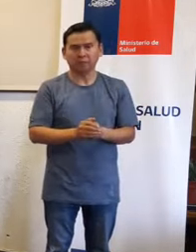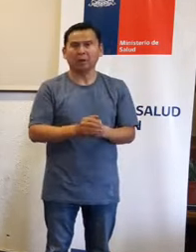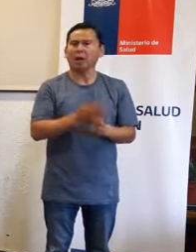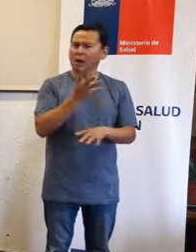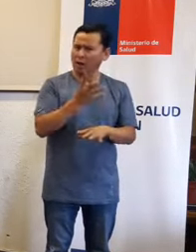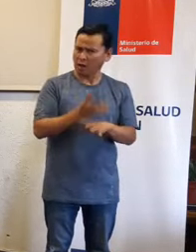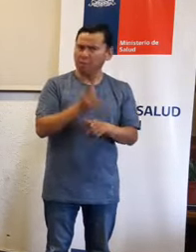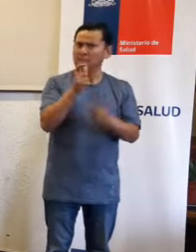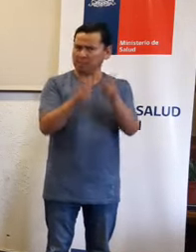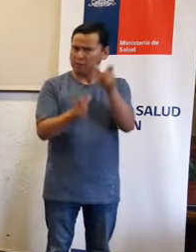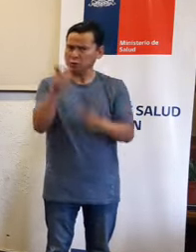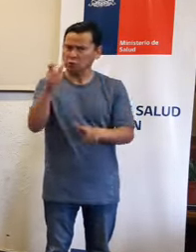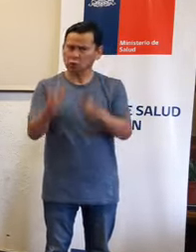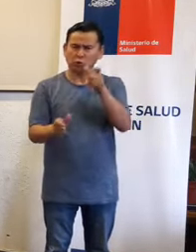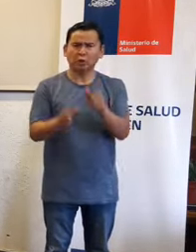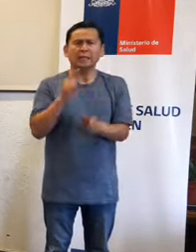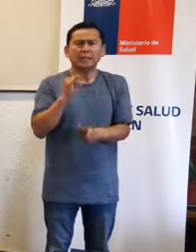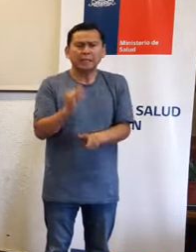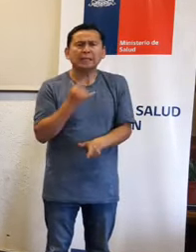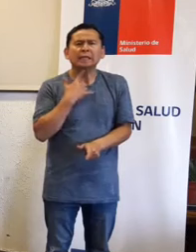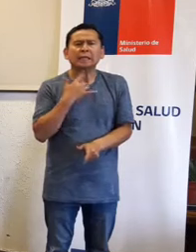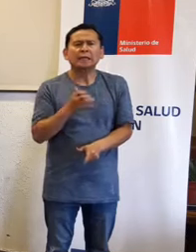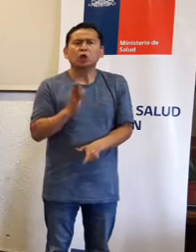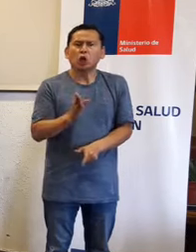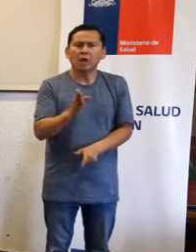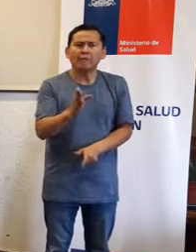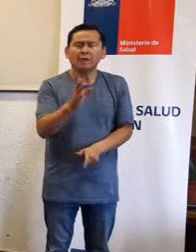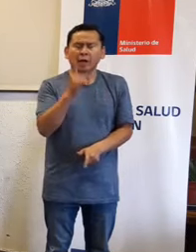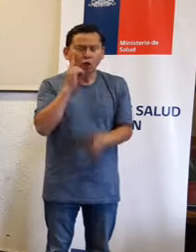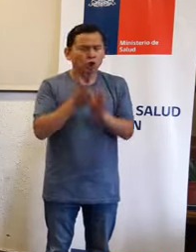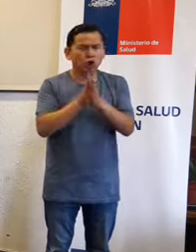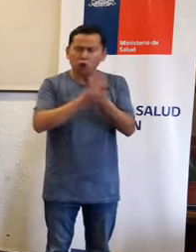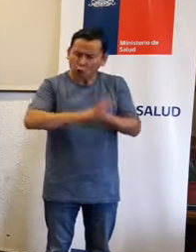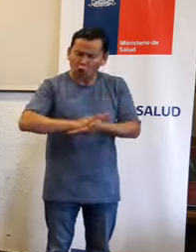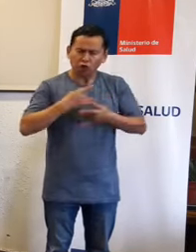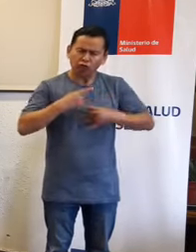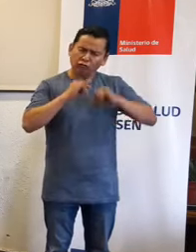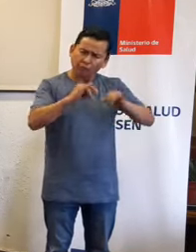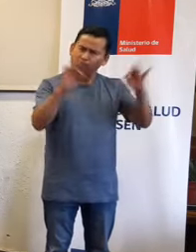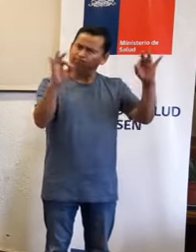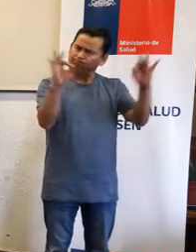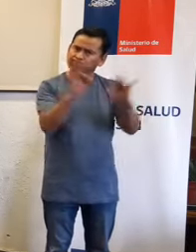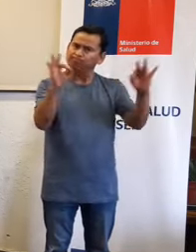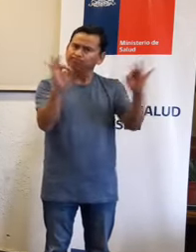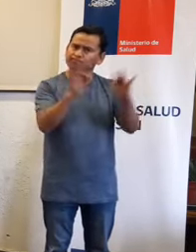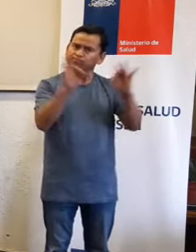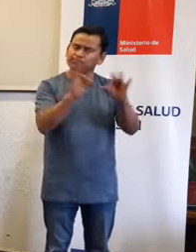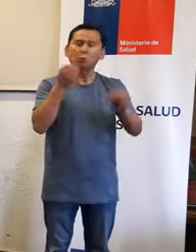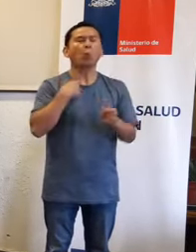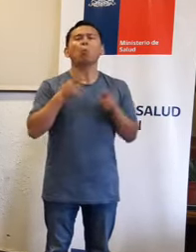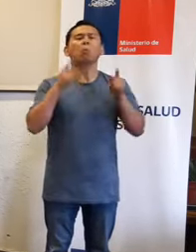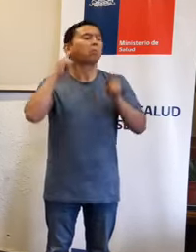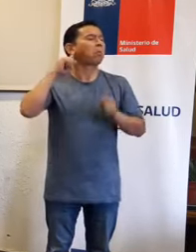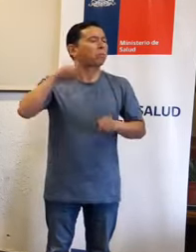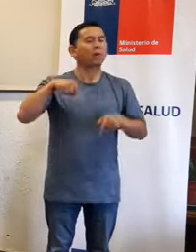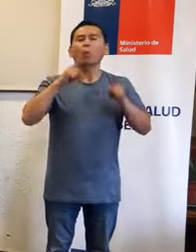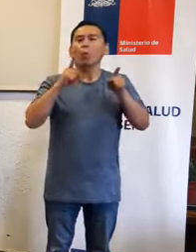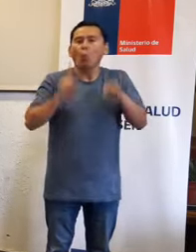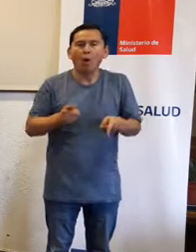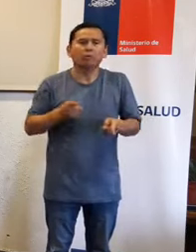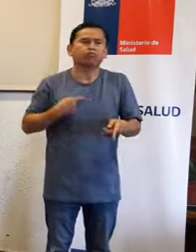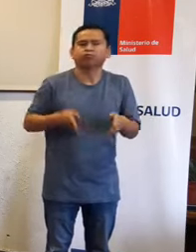importante de personas que aún, haciendo todas las recomendaciones que hemos hecho durante estos días, se desplazaban hacia otros